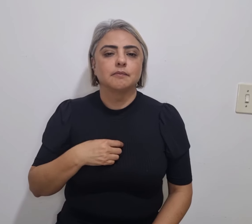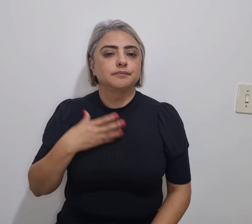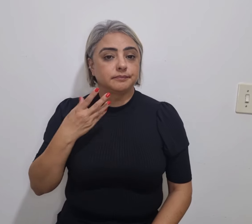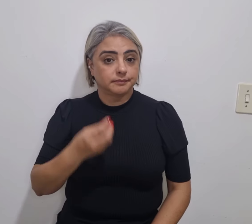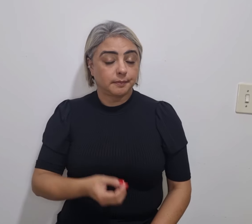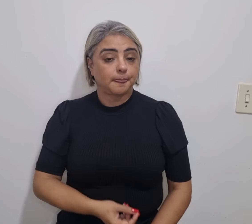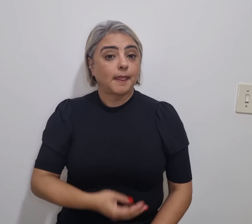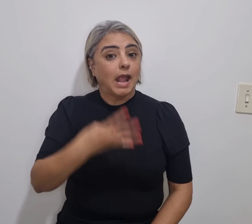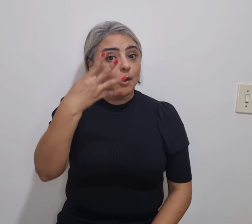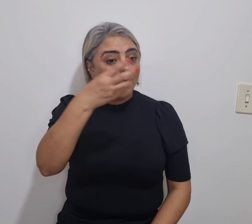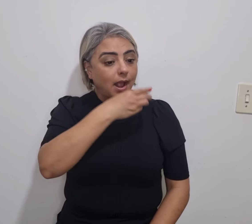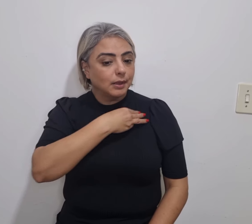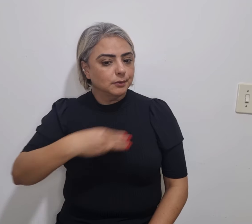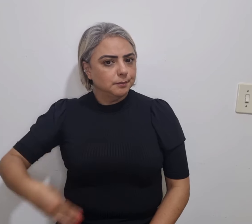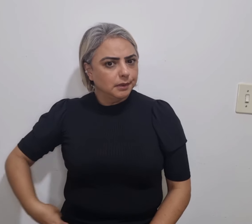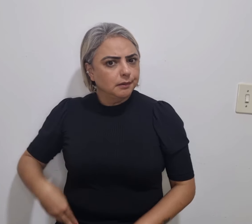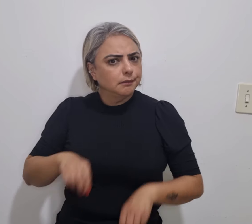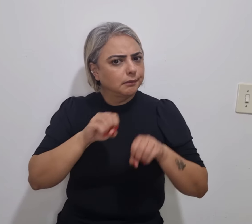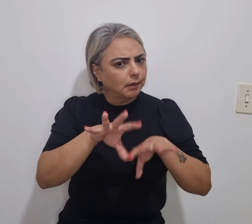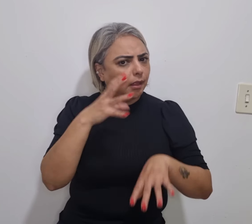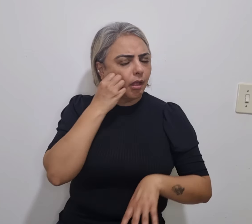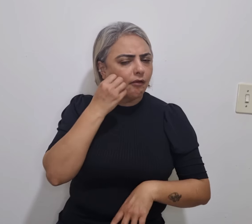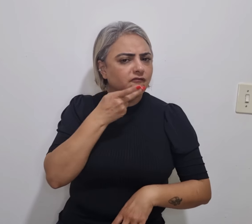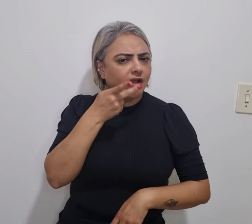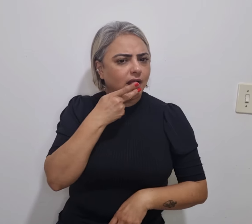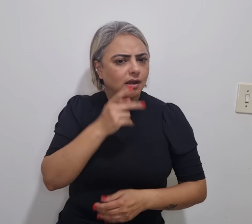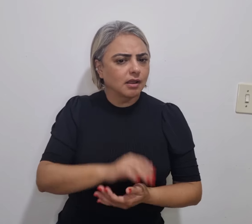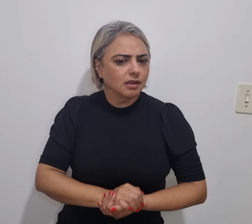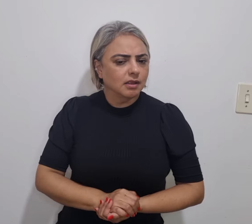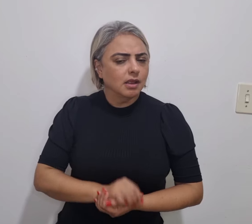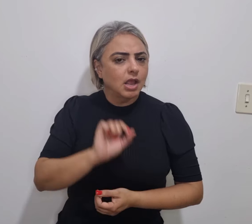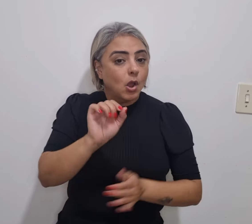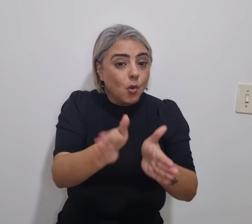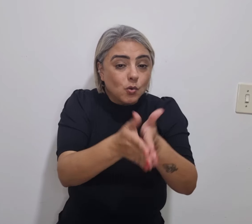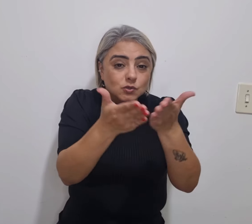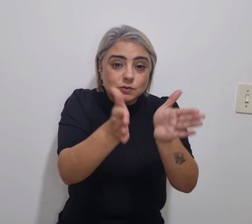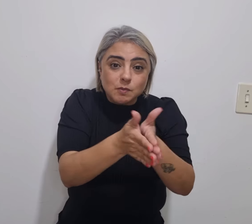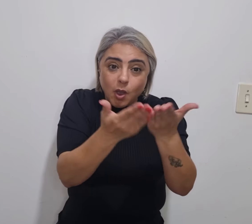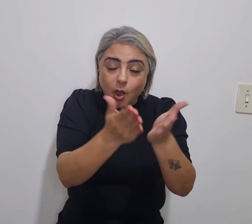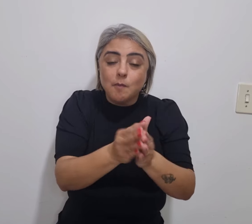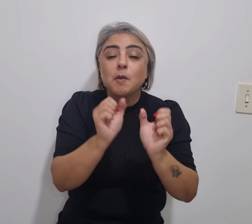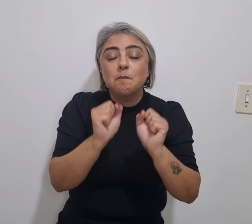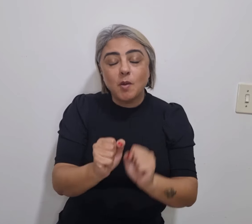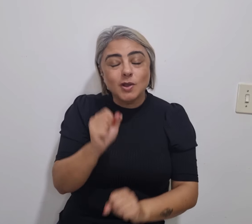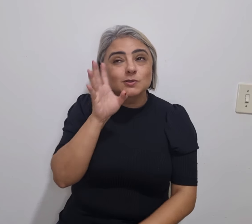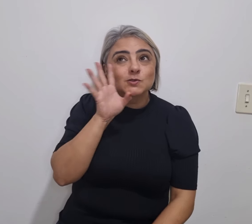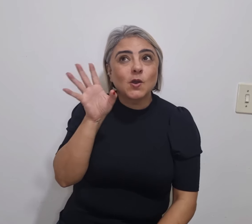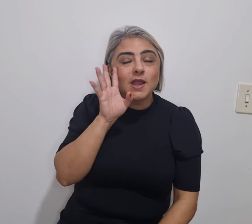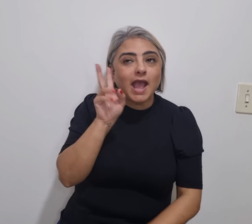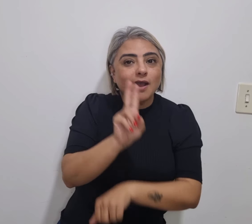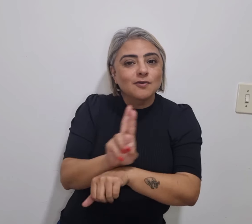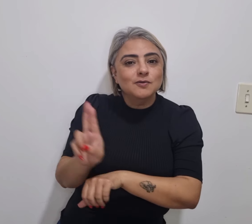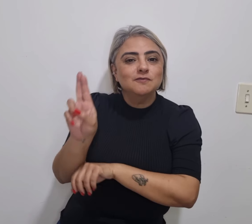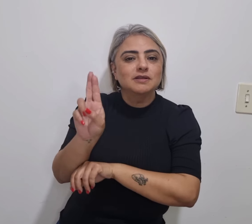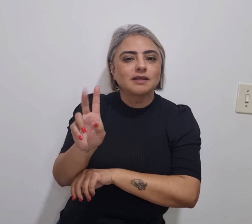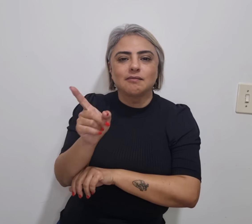quarto ministro da Educação, proclama: que os pobres podem até sonhar com a